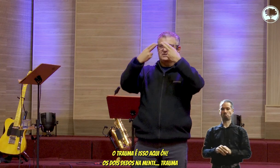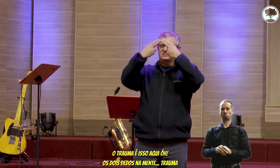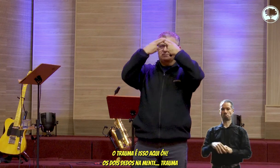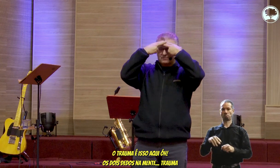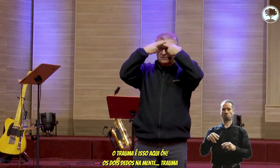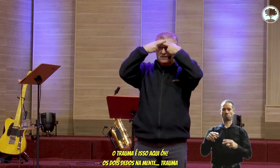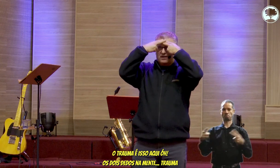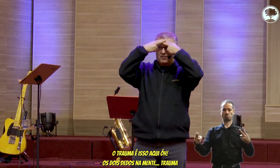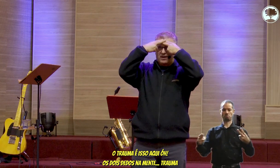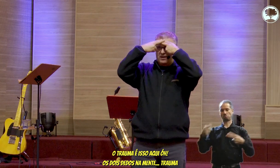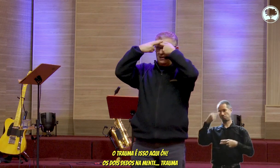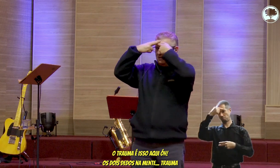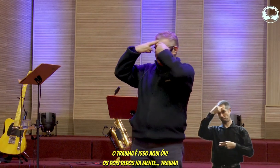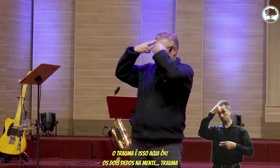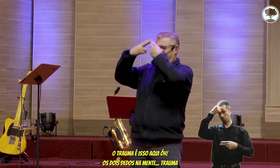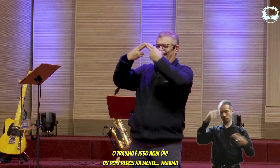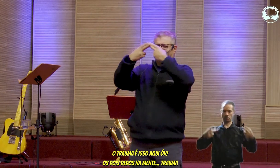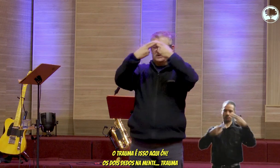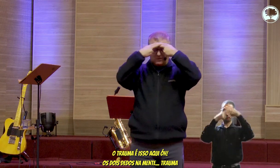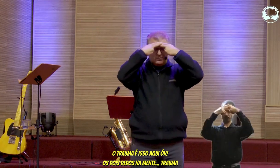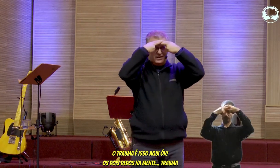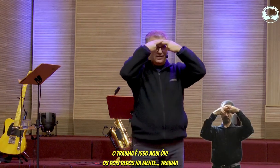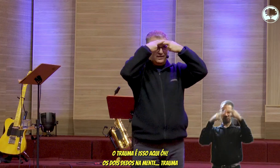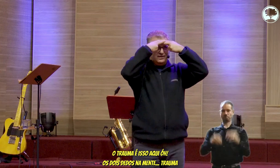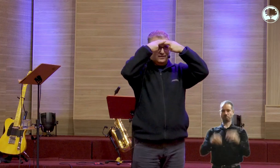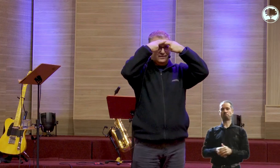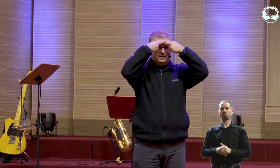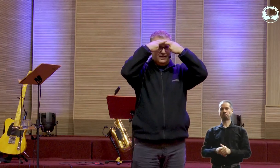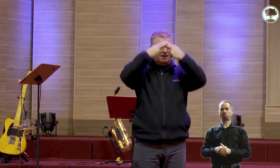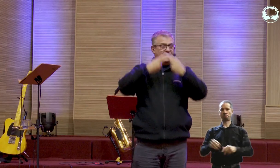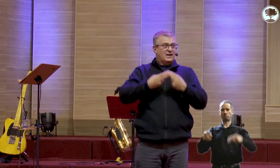na mente. Trauma. Trauma.